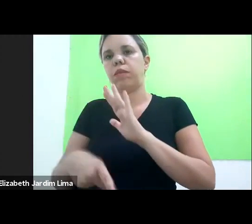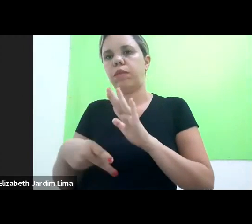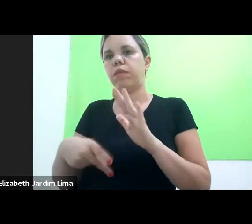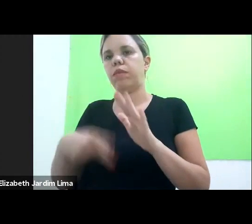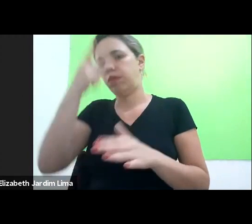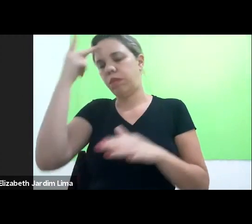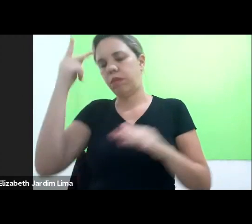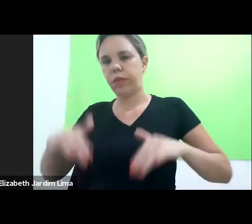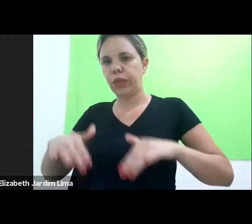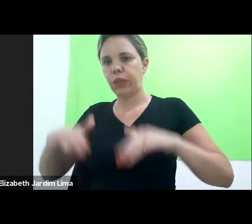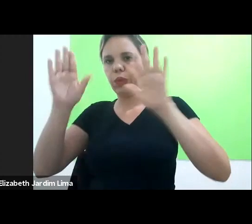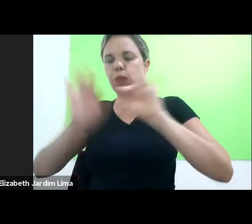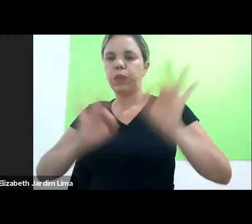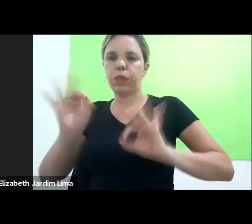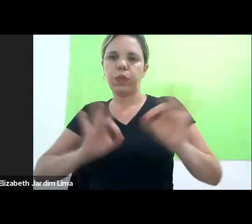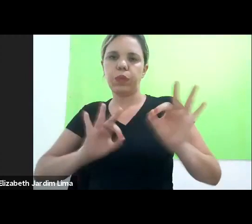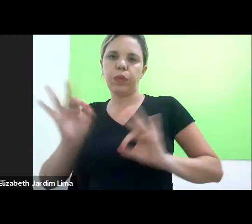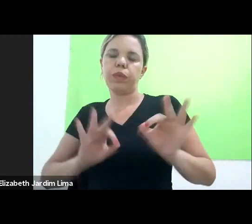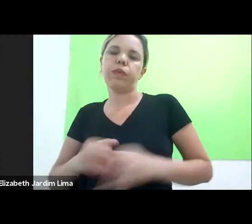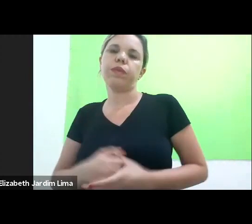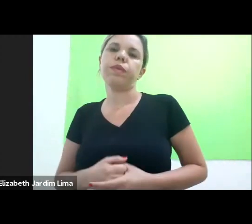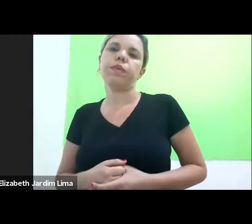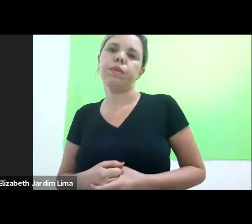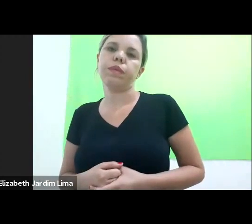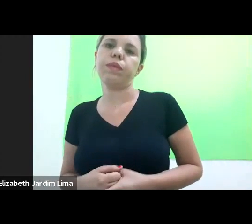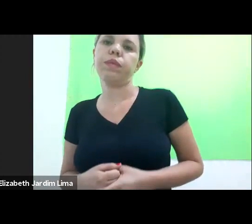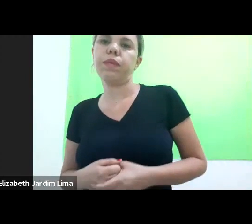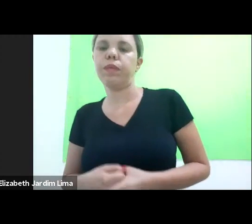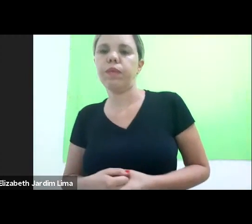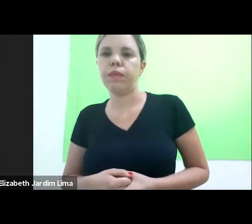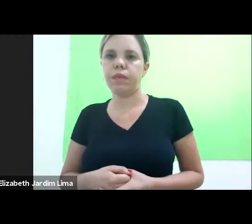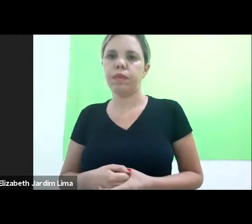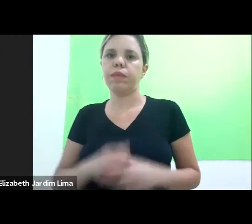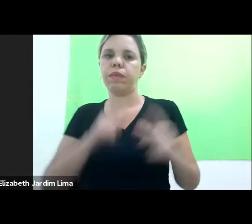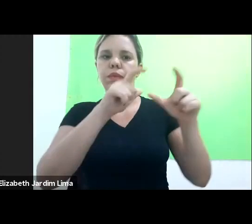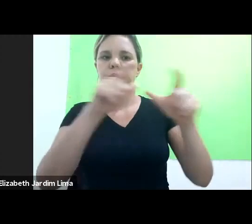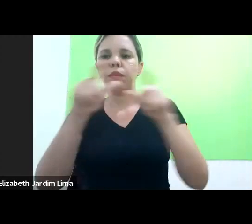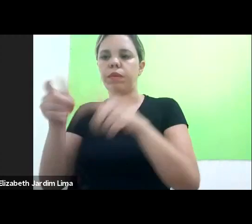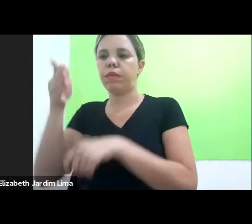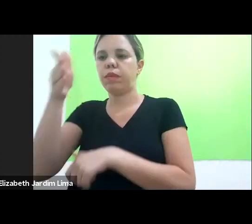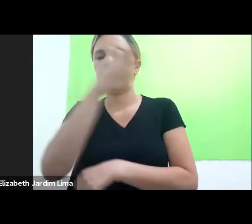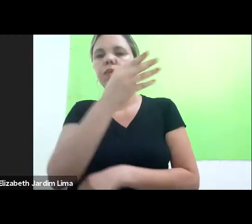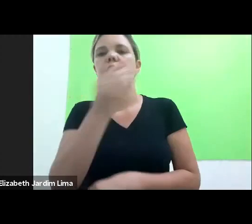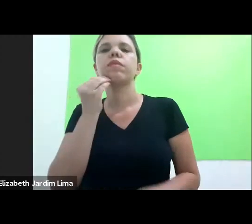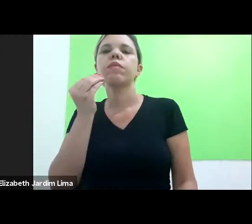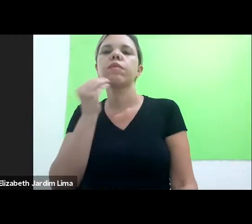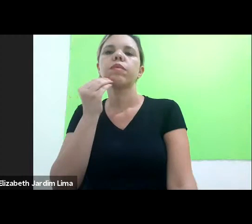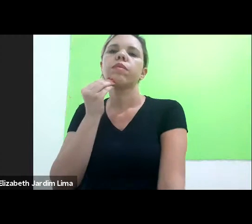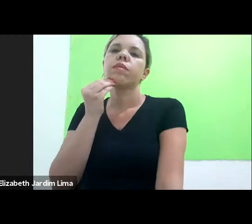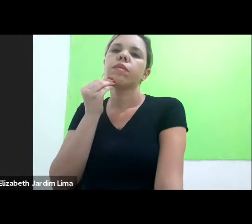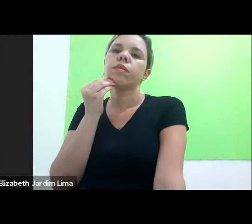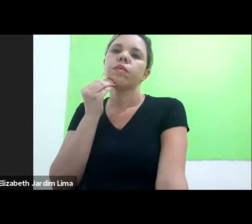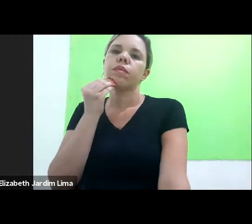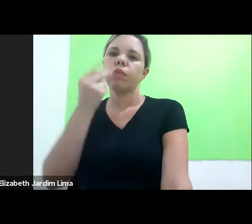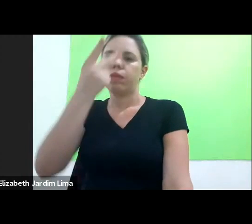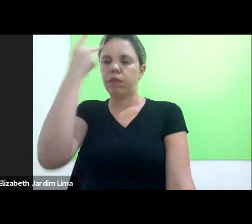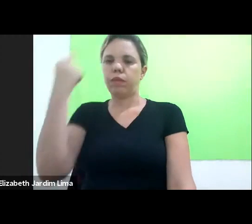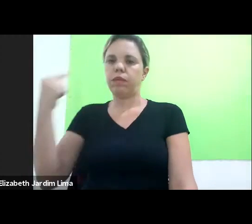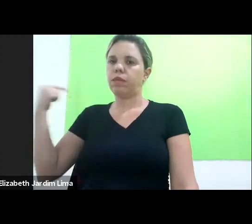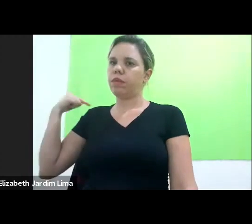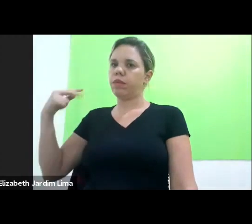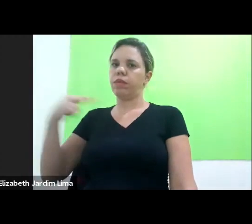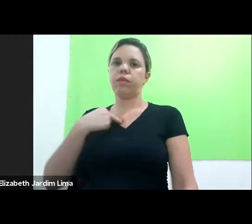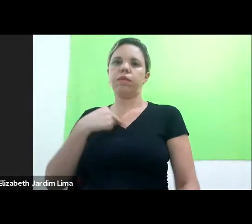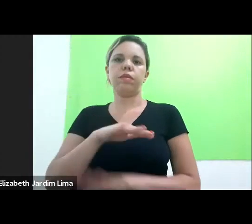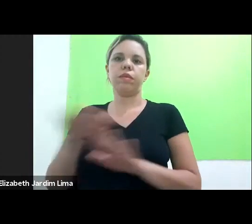foi preparada e projetada para estar em espaços onde os que nos antecederam não puderam estar.